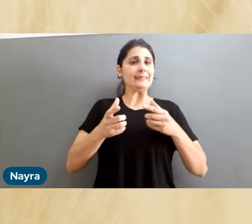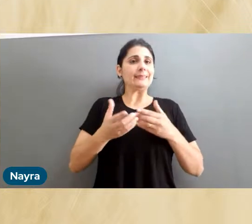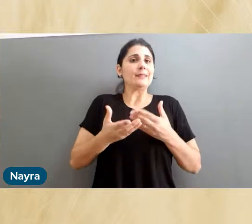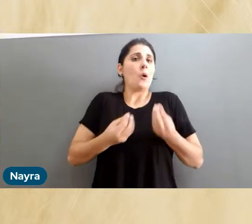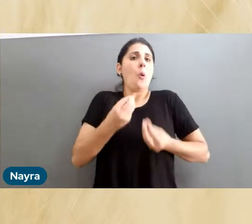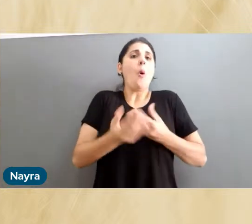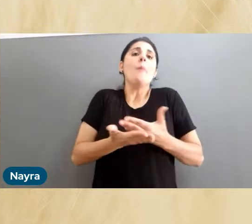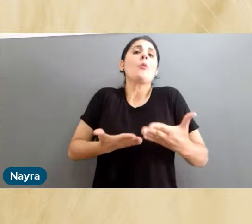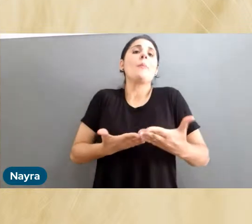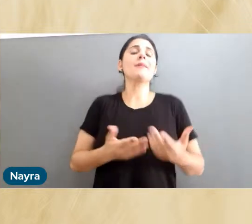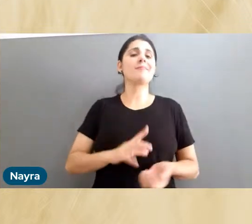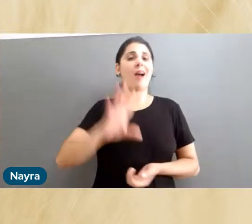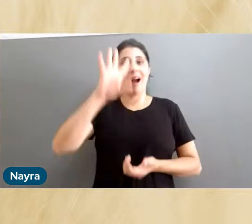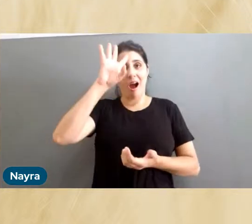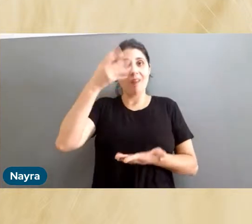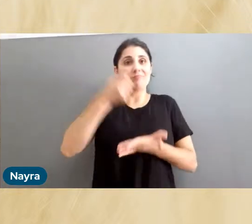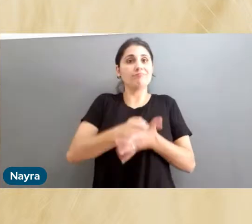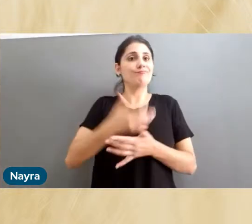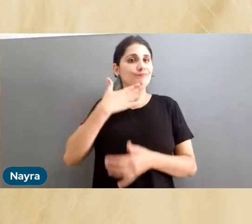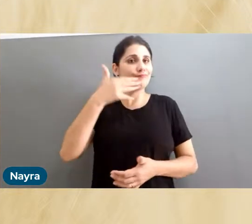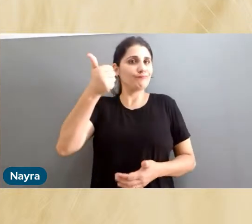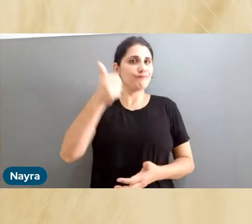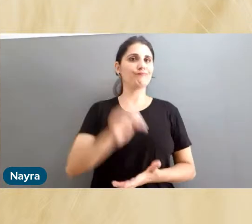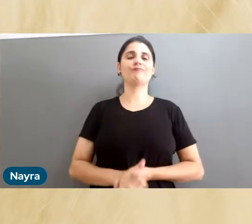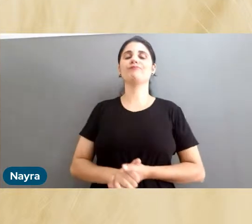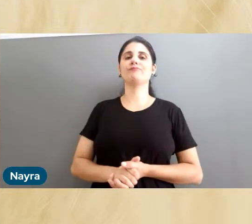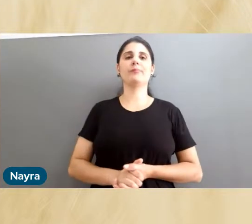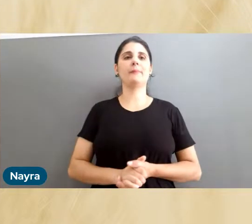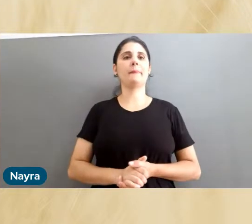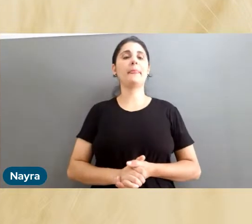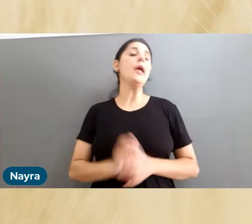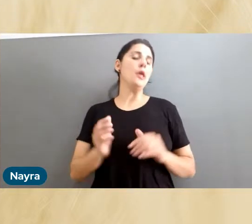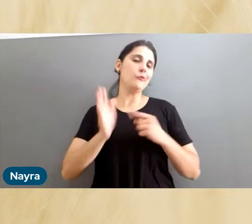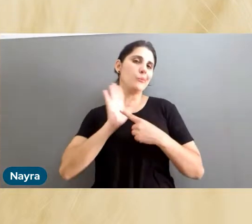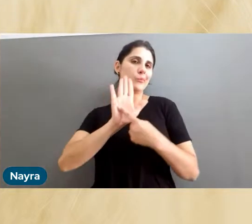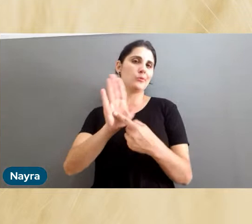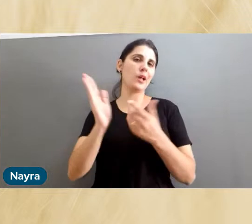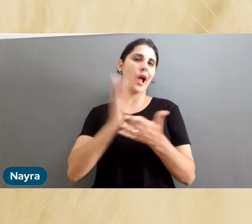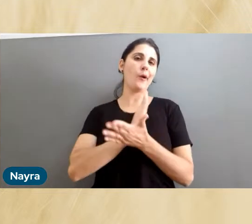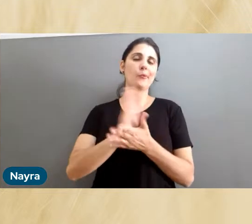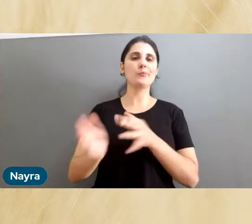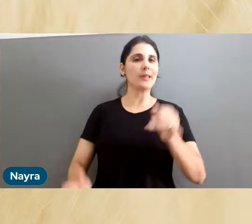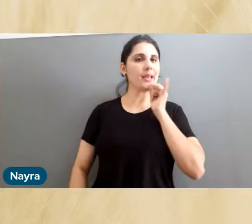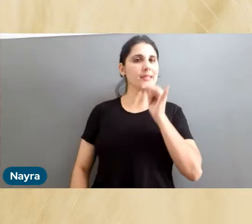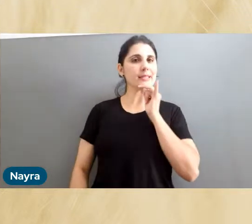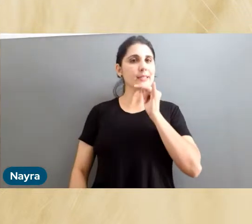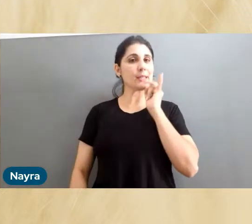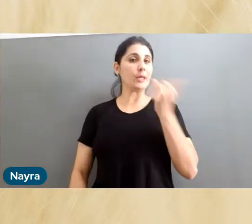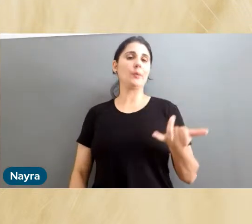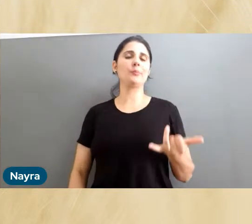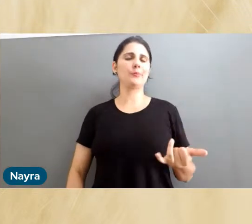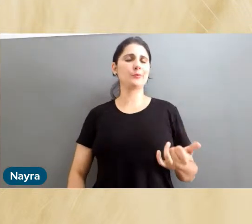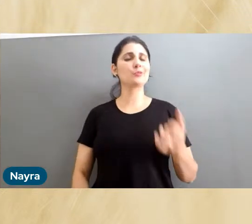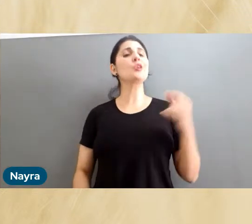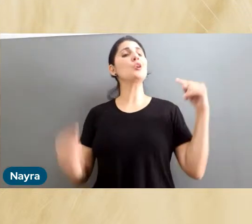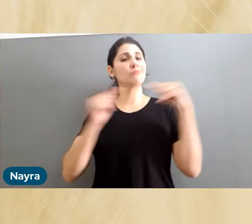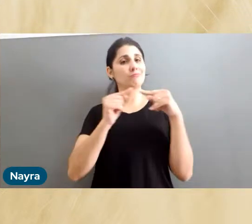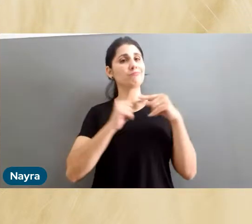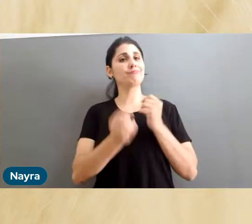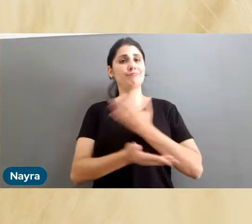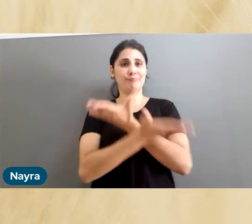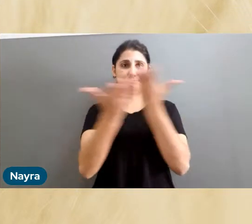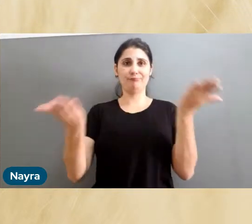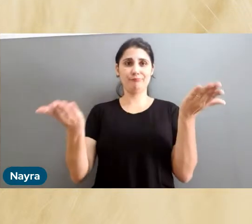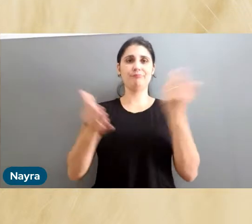decisão é melhor? E eu vou trazer aqui alguns exemplos do Cristo que servem para cada um de nós, para que nós possamos,